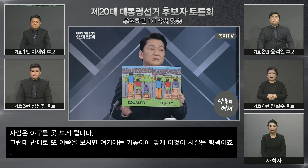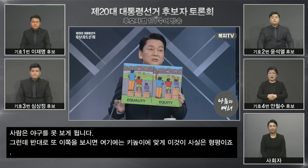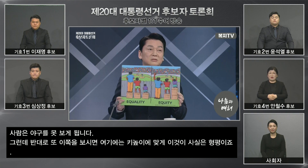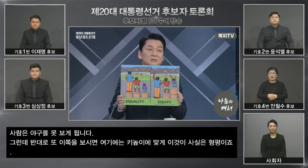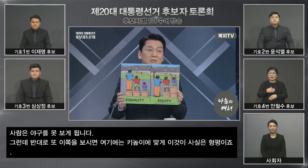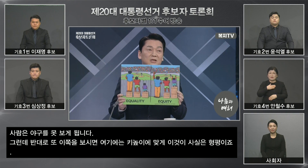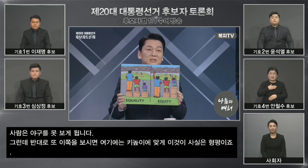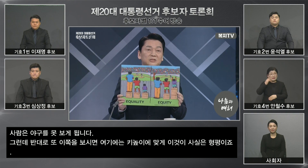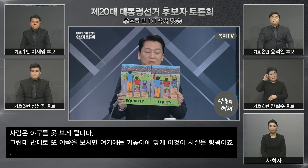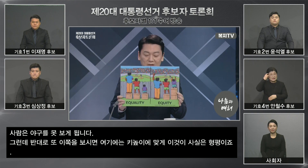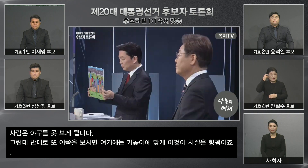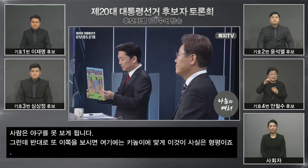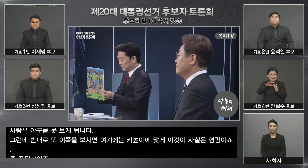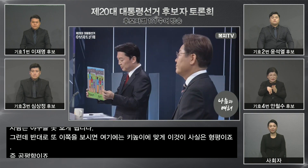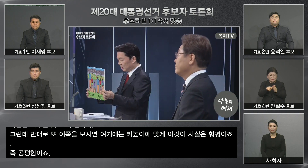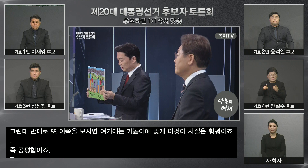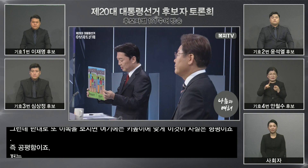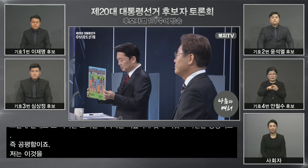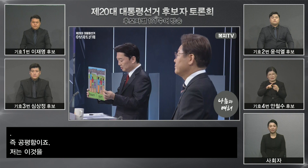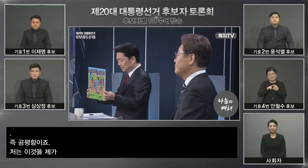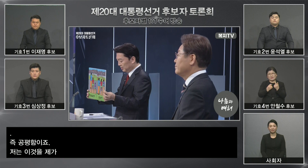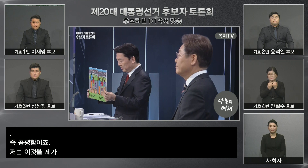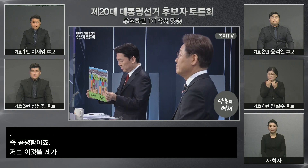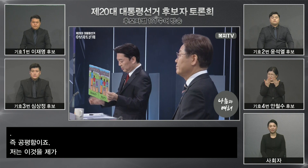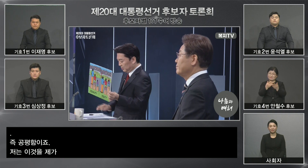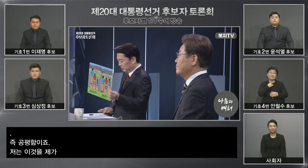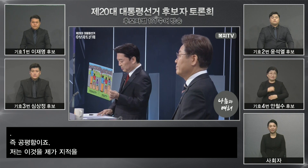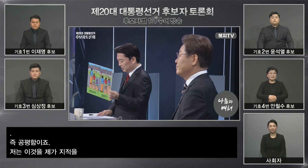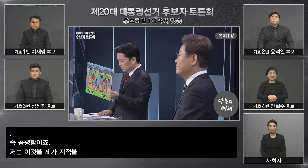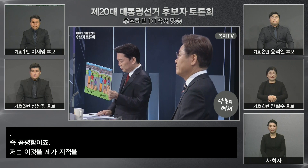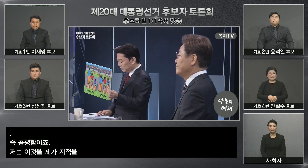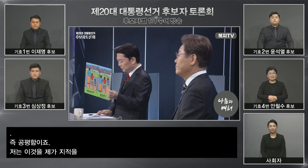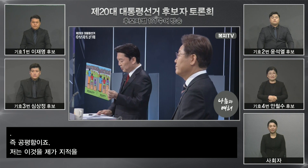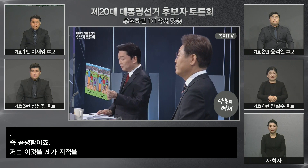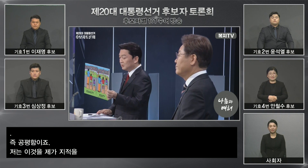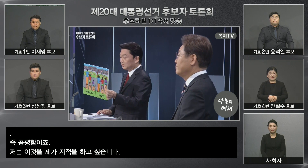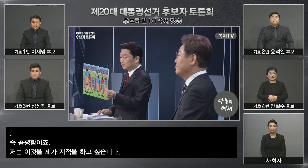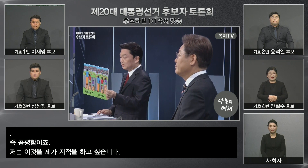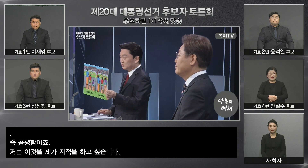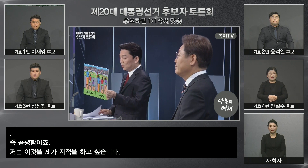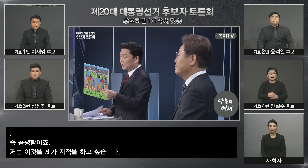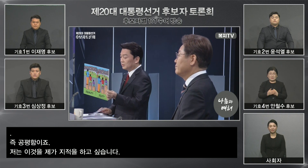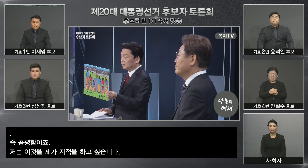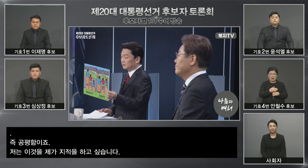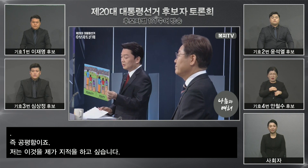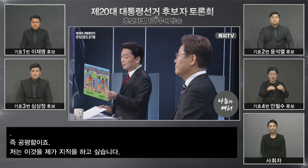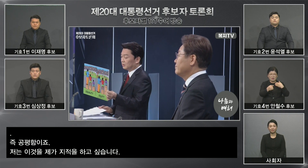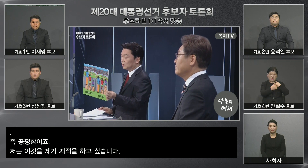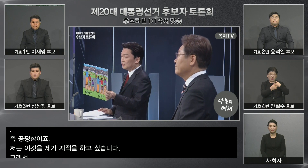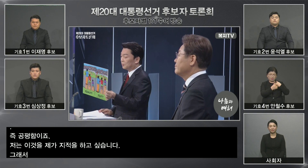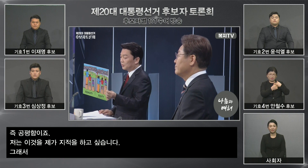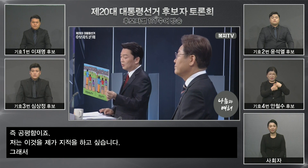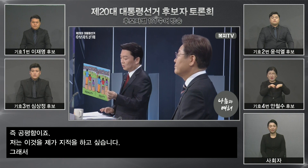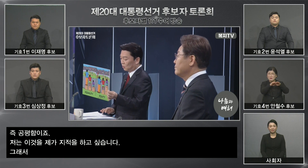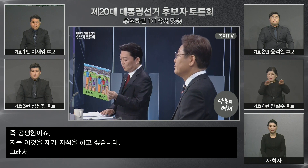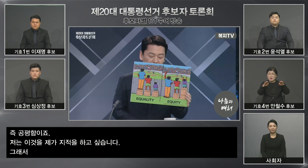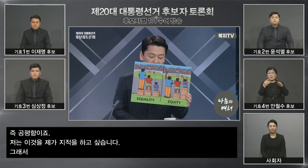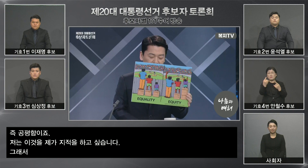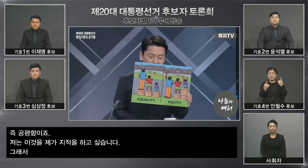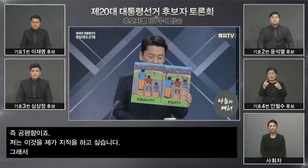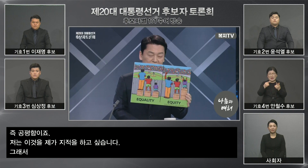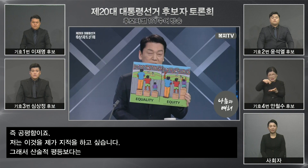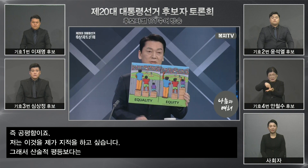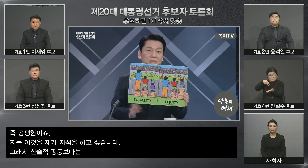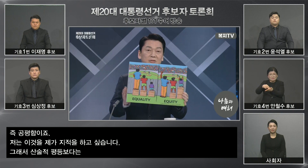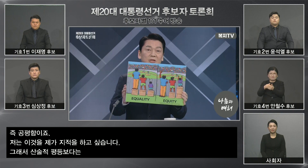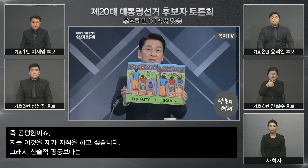저는 이것을 제가 지적을 하고 싶습니다. 그래서 산술적 평등보다는 형평,